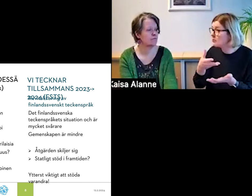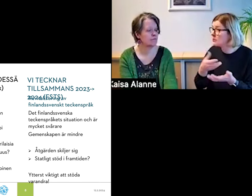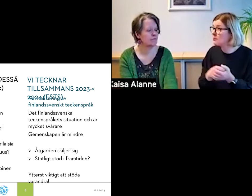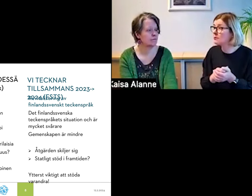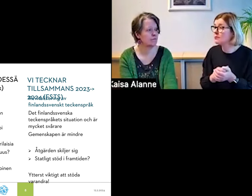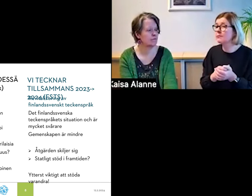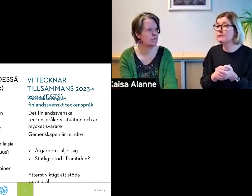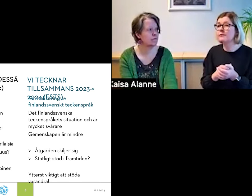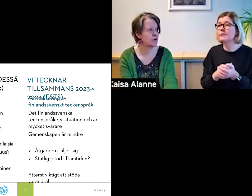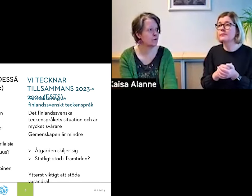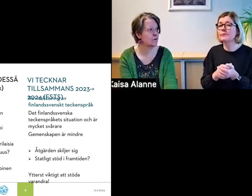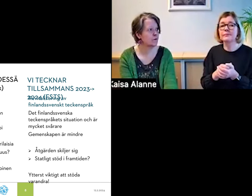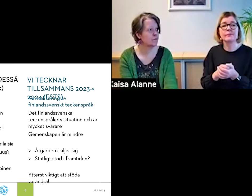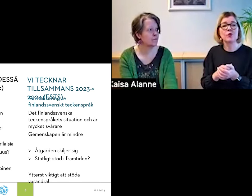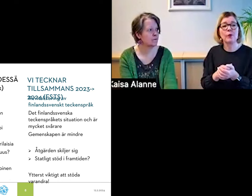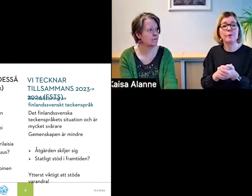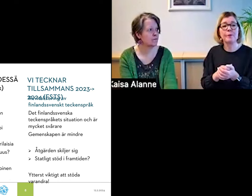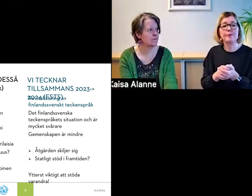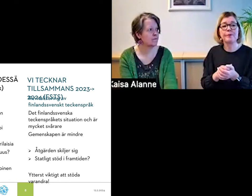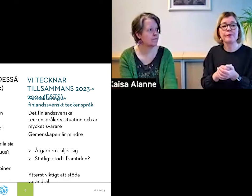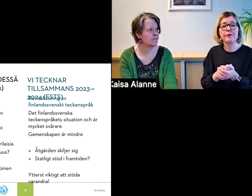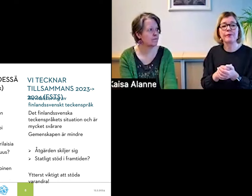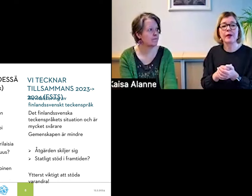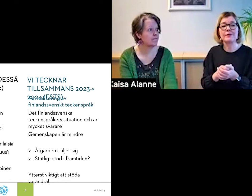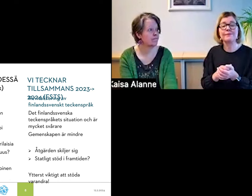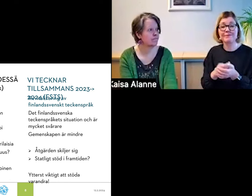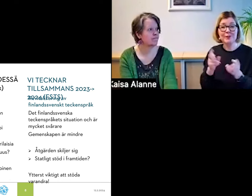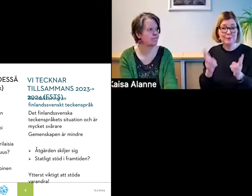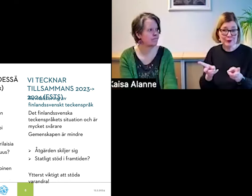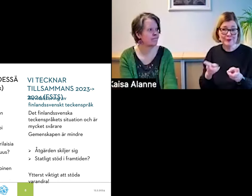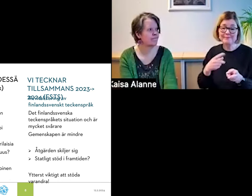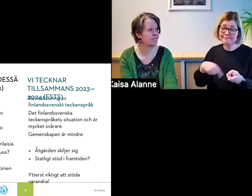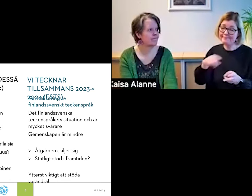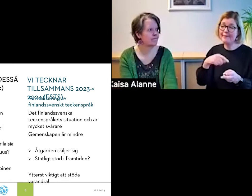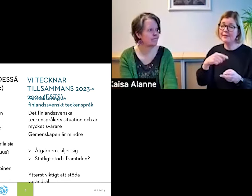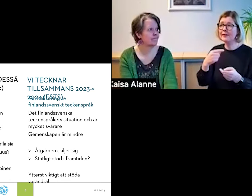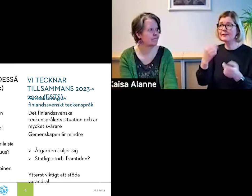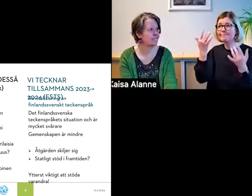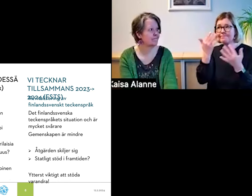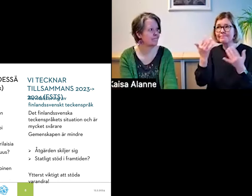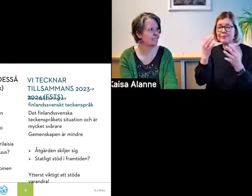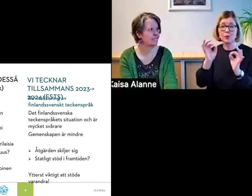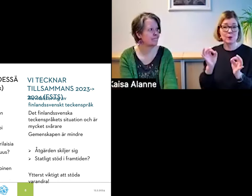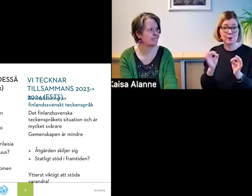keskustelua suomenruotsalaisen tekijöiden kanssa ja saamme tietoa myös meidän puolella.